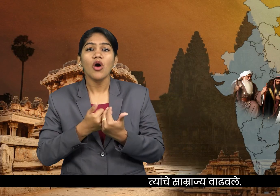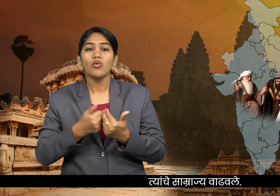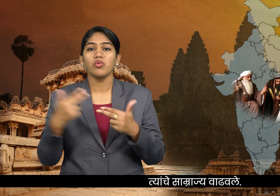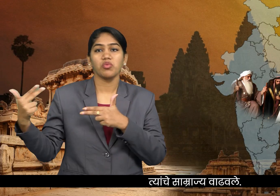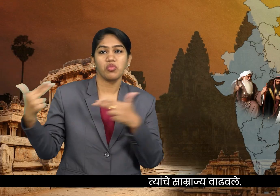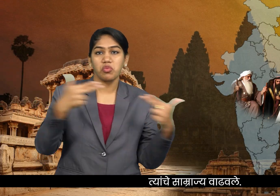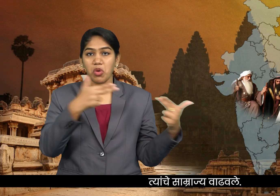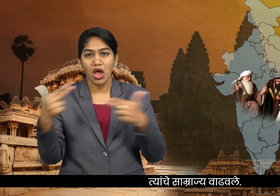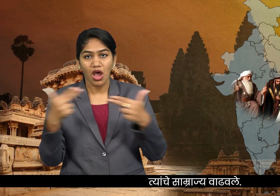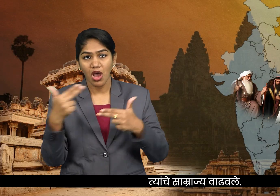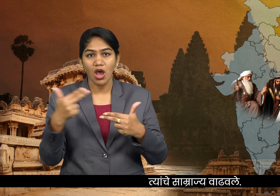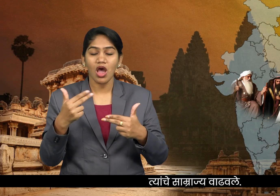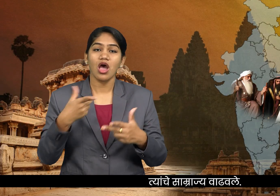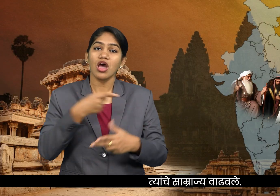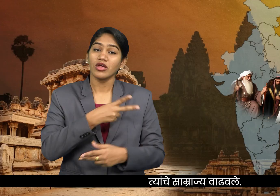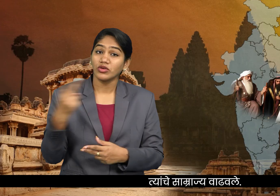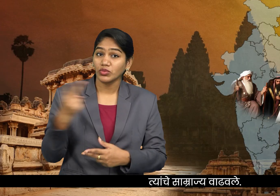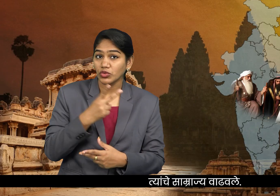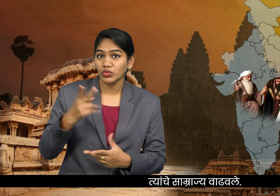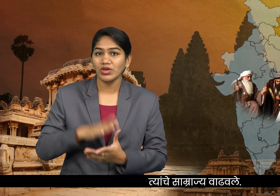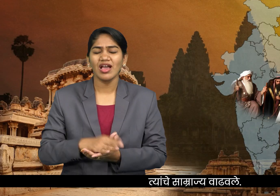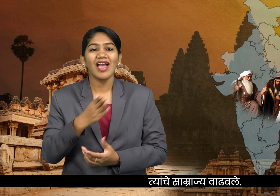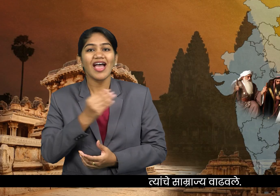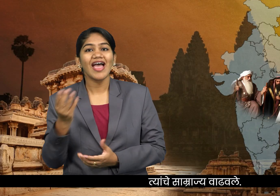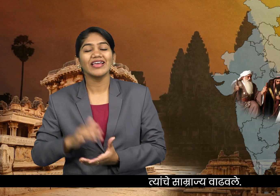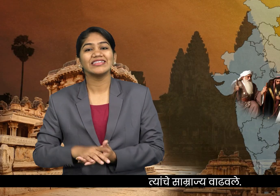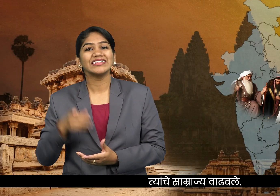त्यांचे साम्राज्य वाढवले.